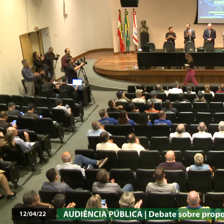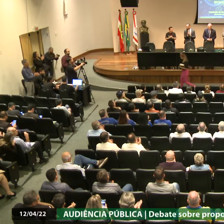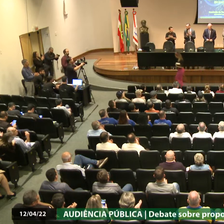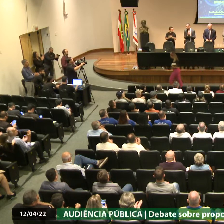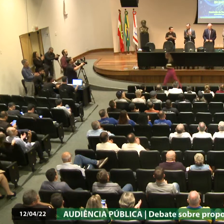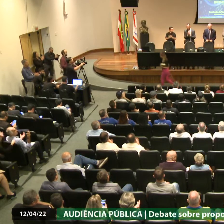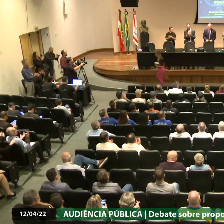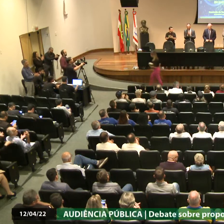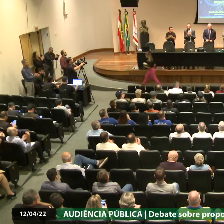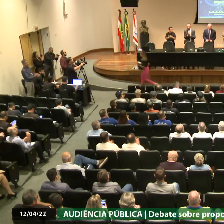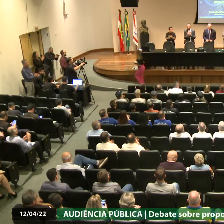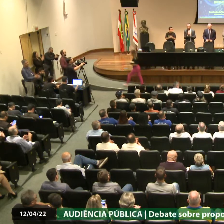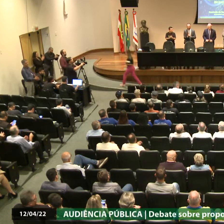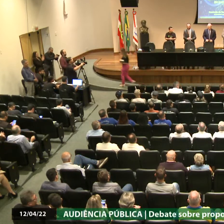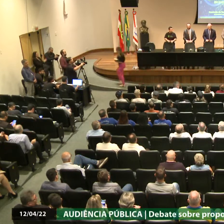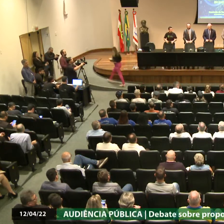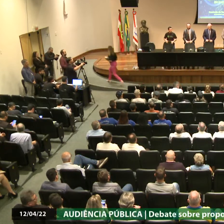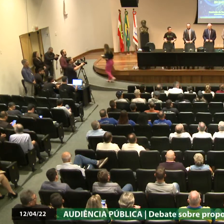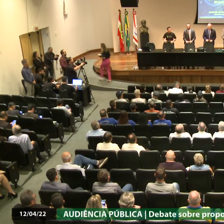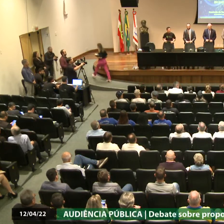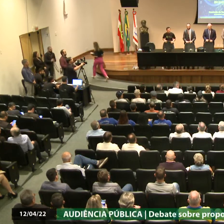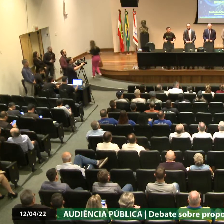E aí